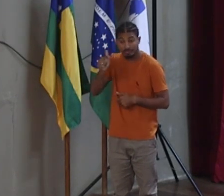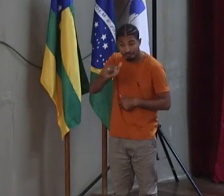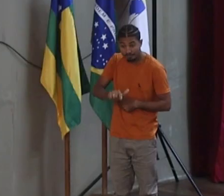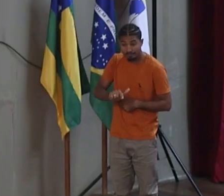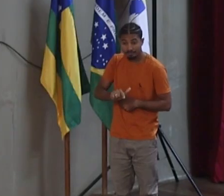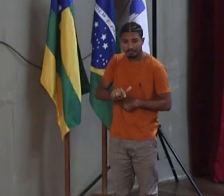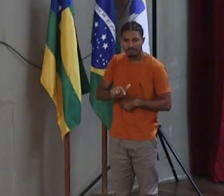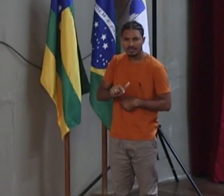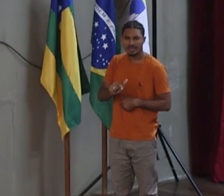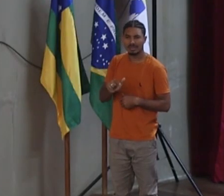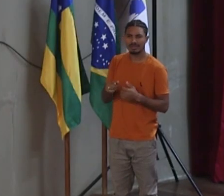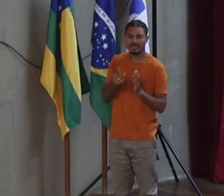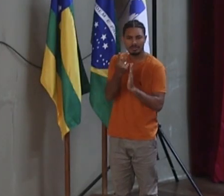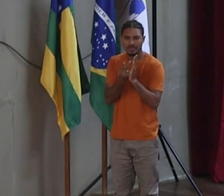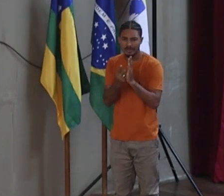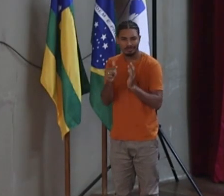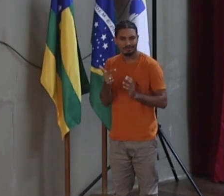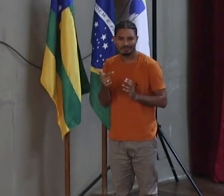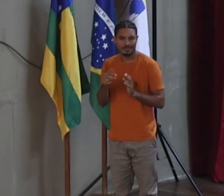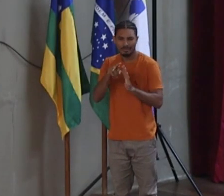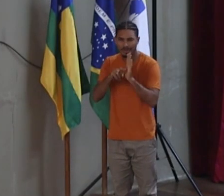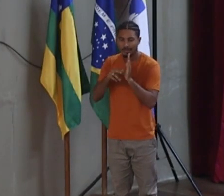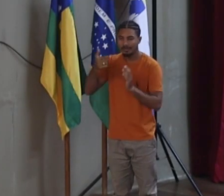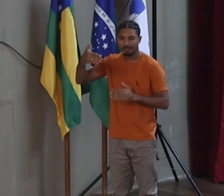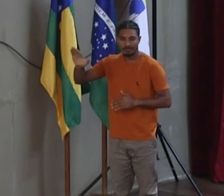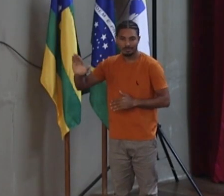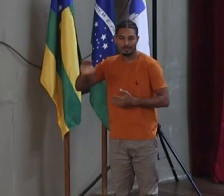foi fora da programação da ANPOL, né?